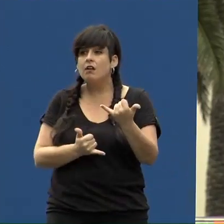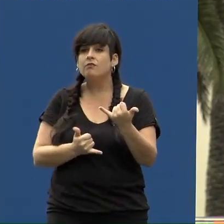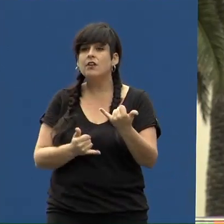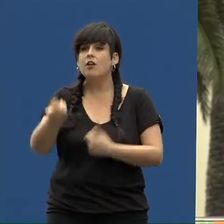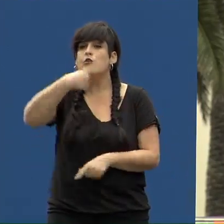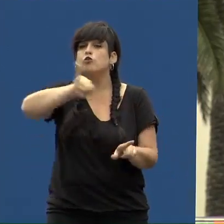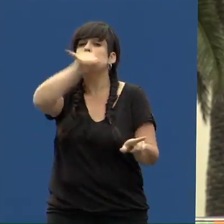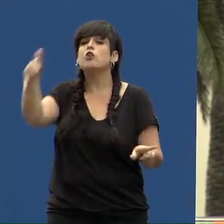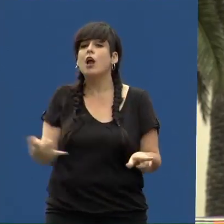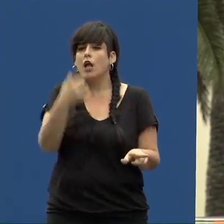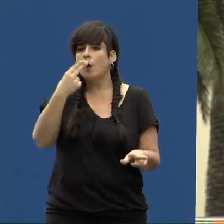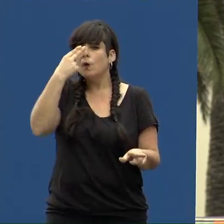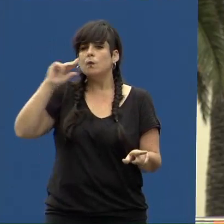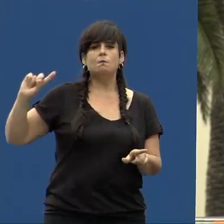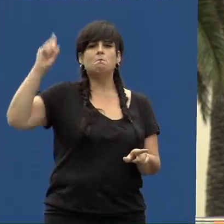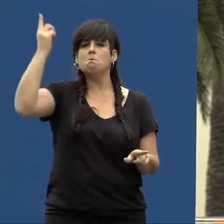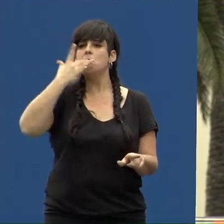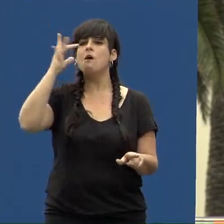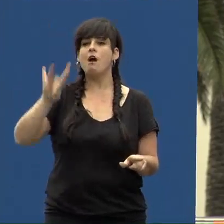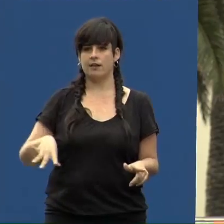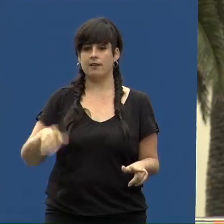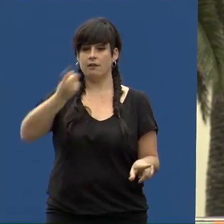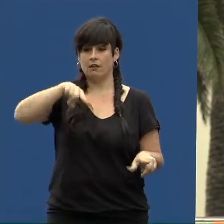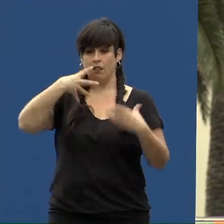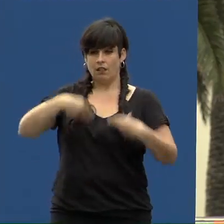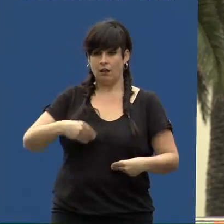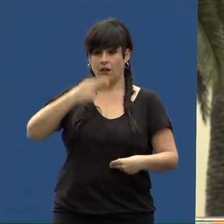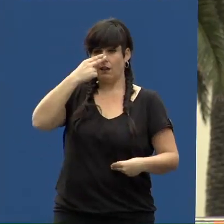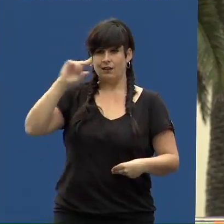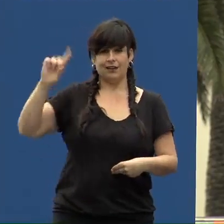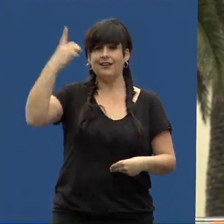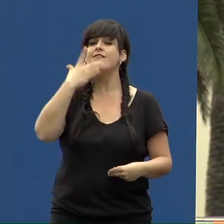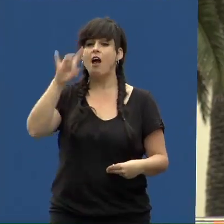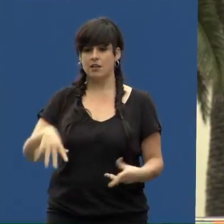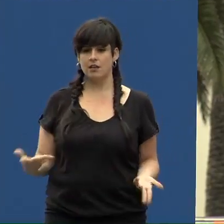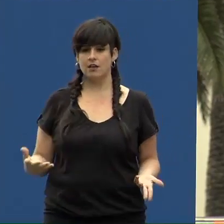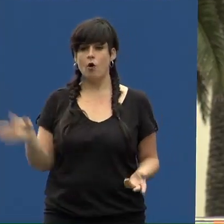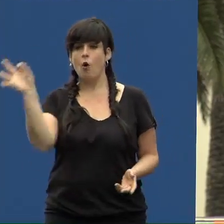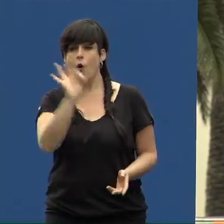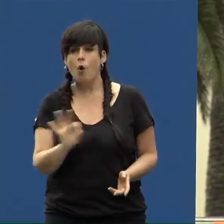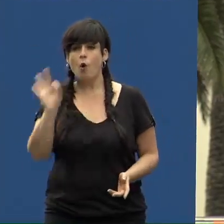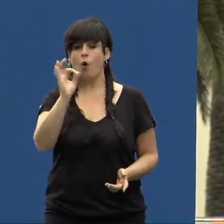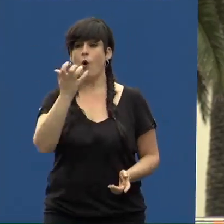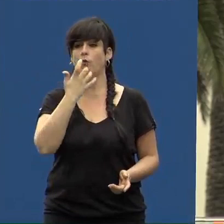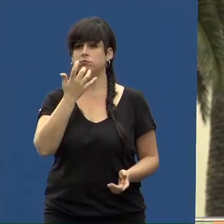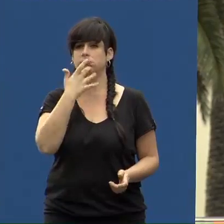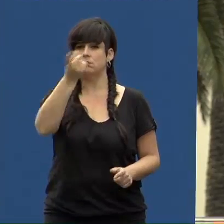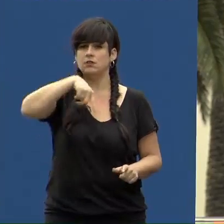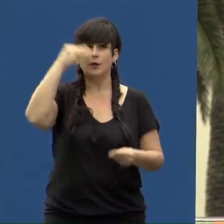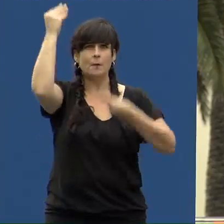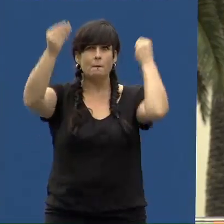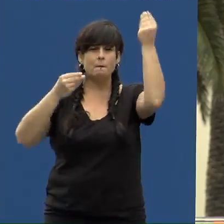nos cansemos? ¿A quién le interesa que nos deprimamos? ¿A quién le interesa que pensemos que al final todos van a